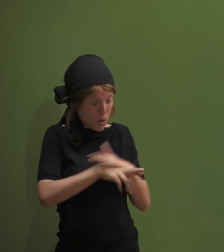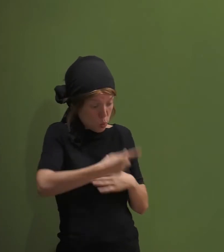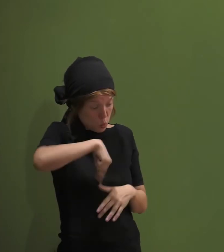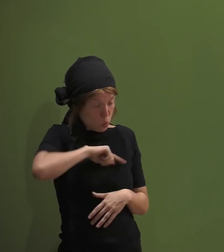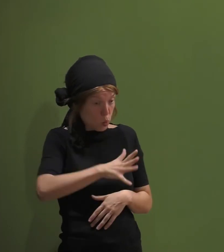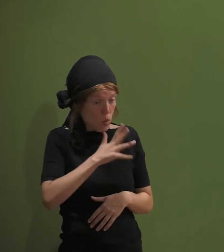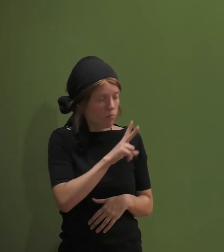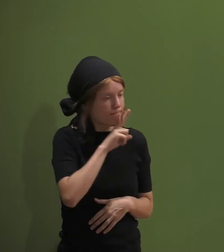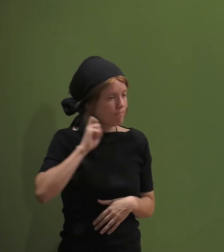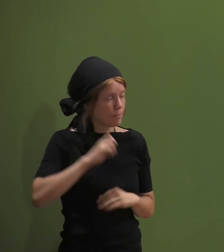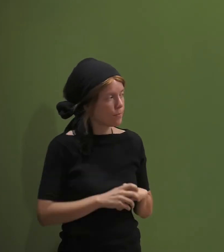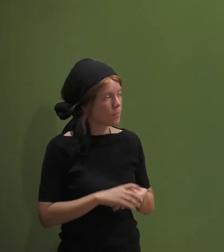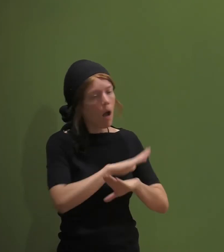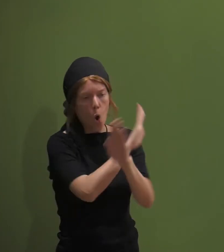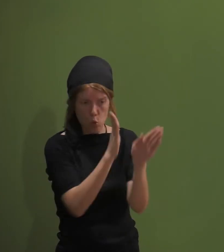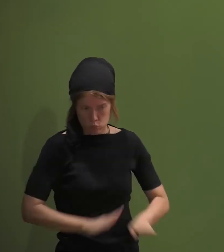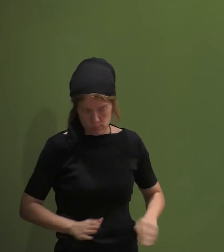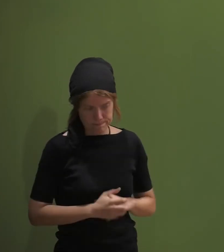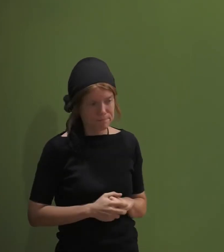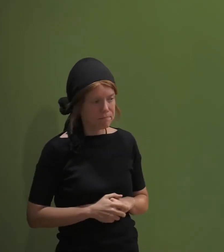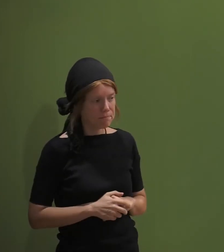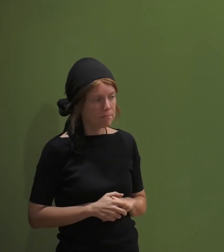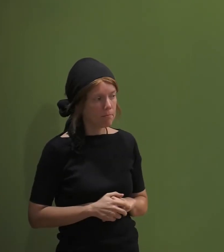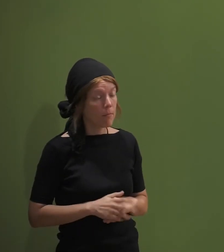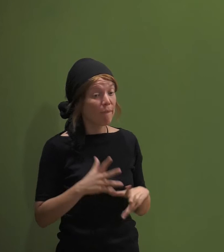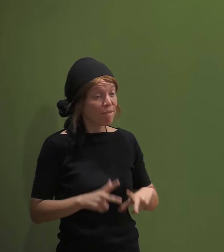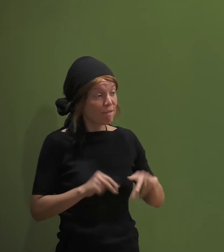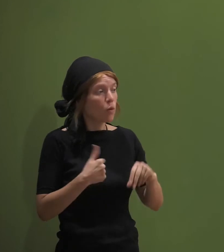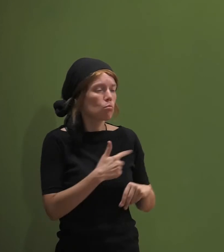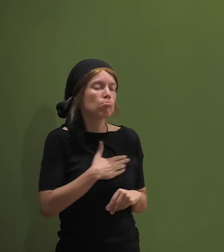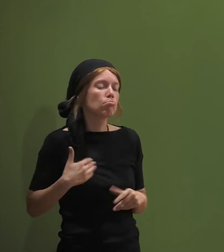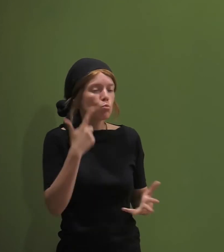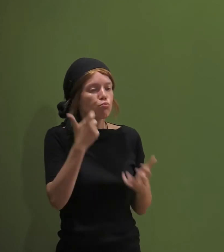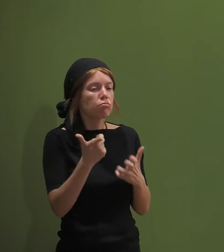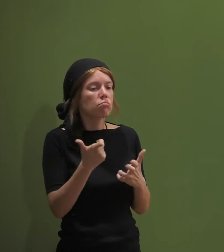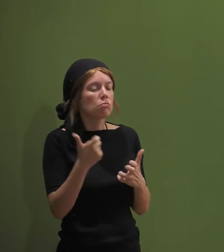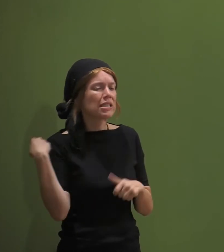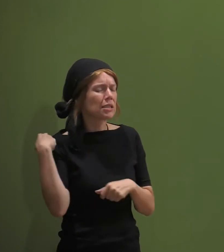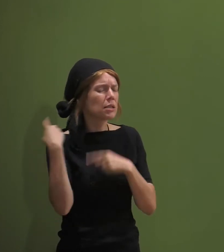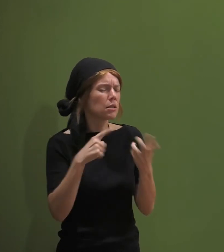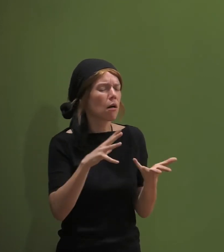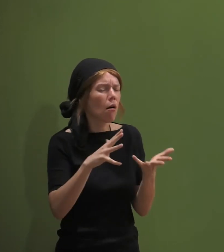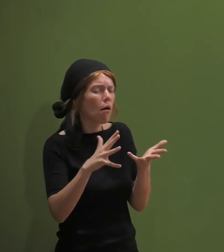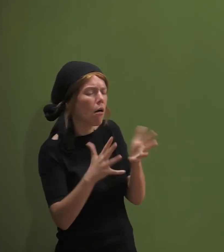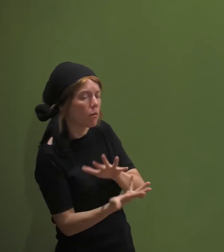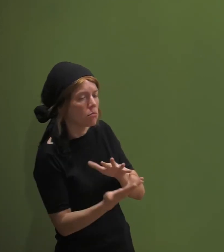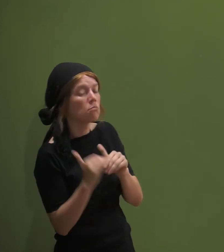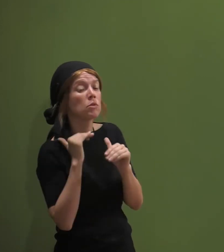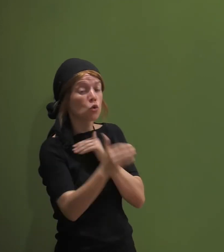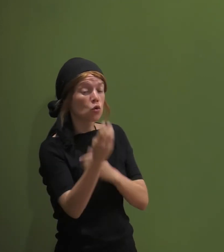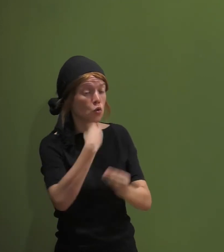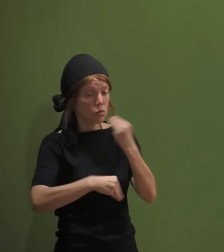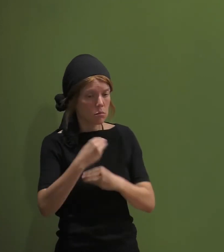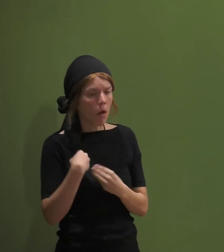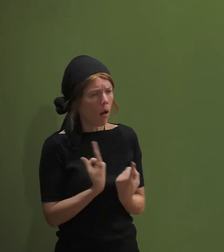hídricos. A modo de conclusión, para terminar, me gustaría resaltar que la transición hacia una producción sostenible de alimentos es